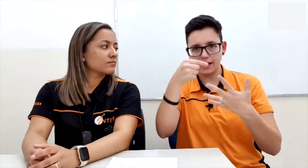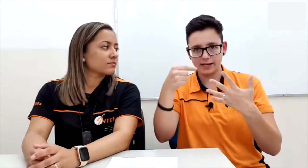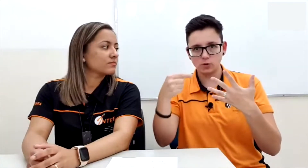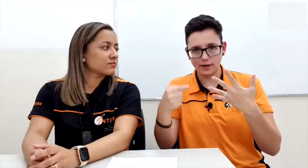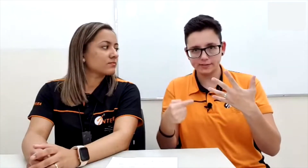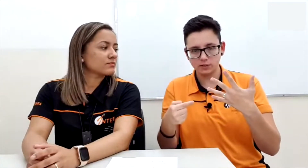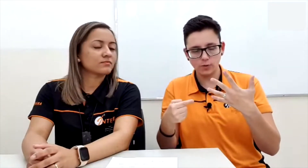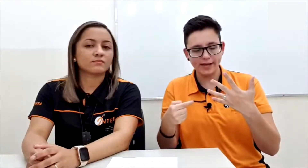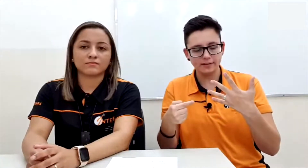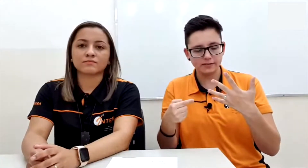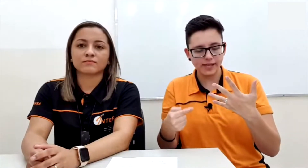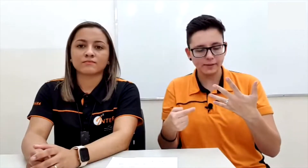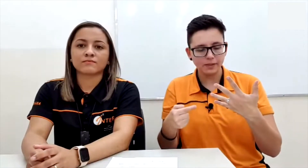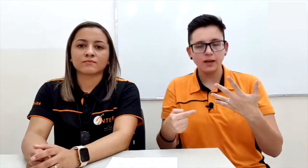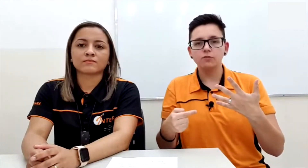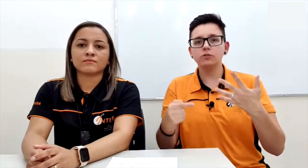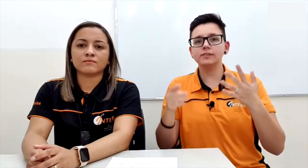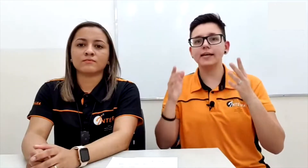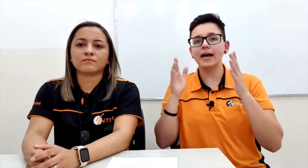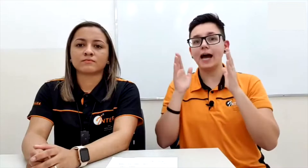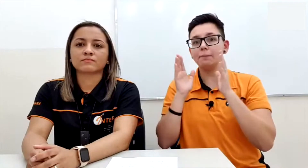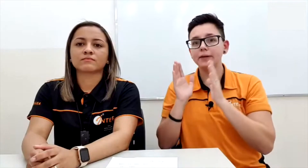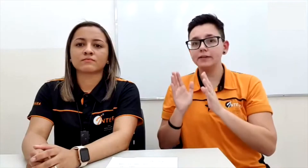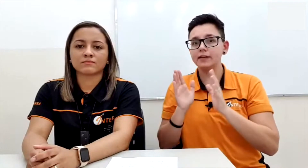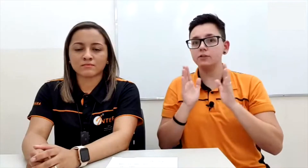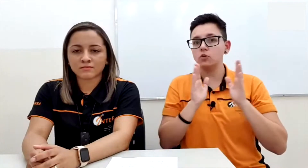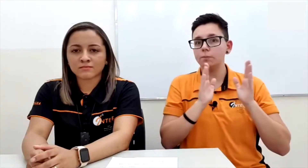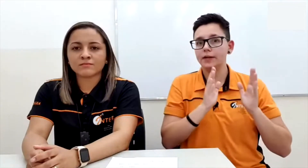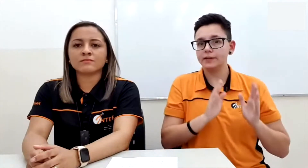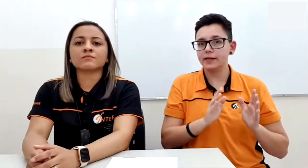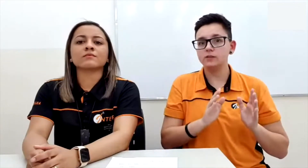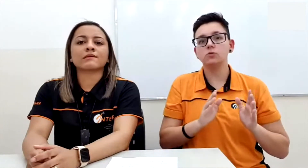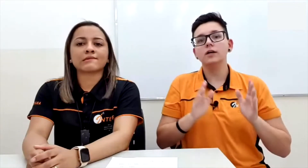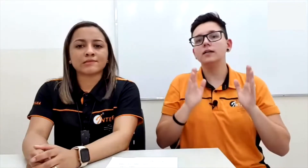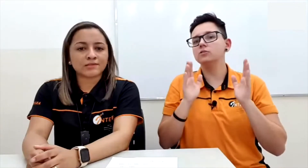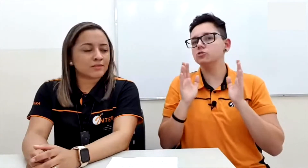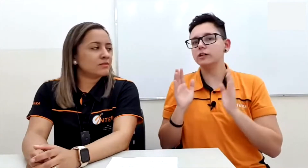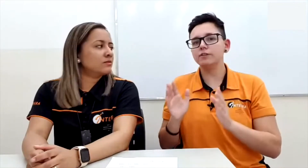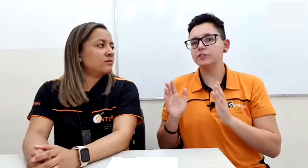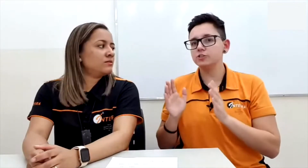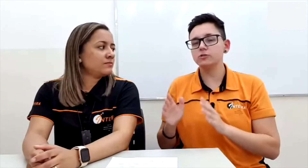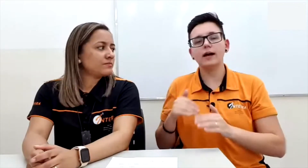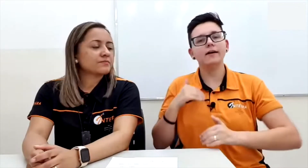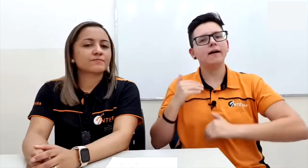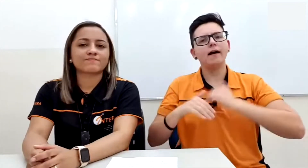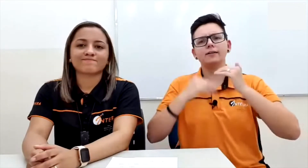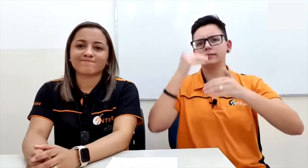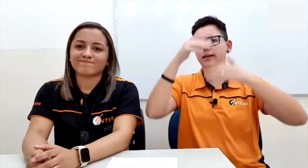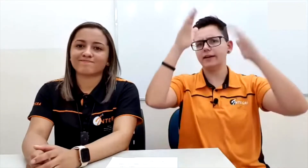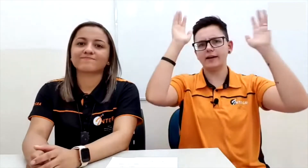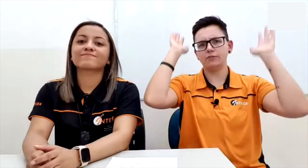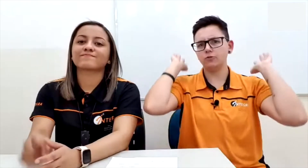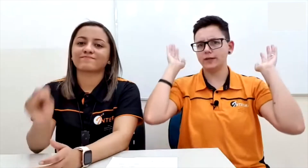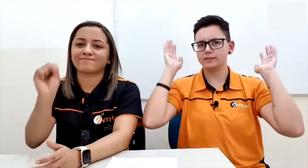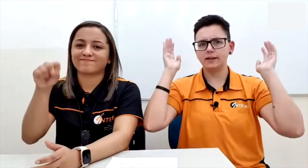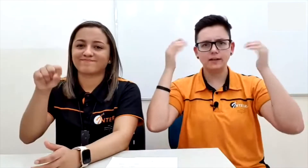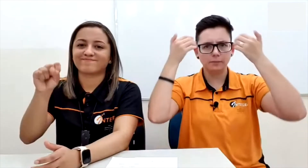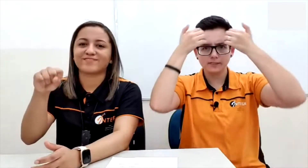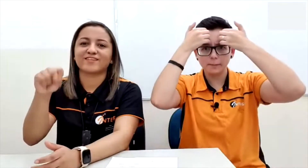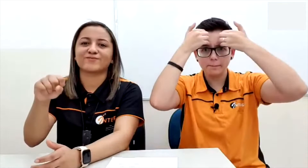aí quais são eles, né? Você aprendendo e compreendendo, isso já vai te ajudar a acelerar a fluência na Libras, abrir